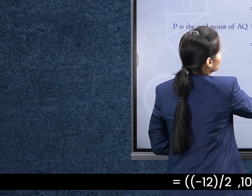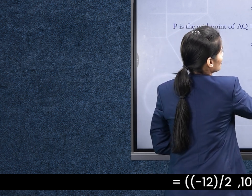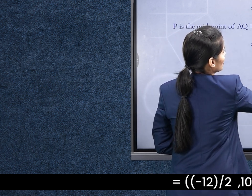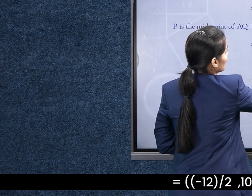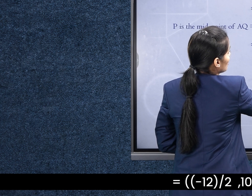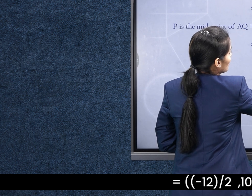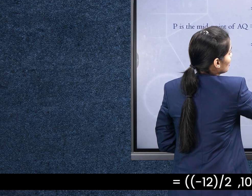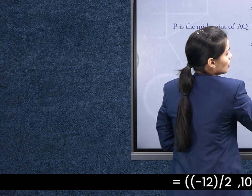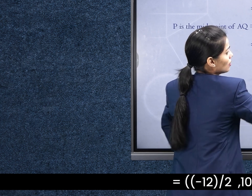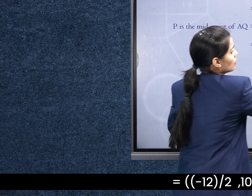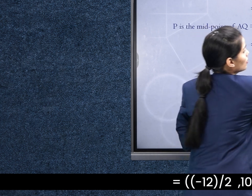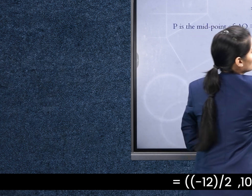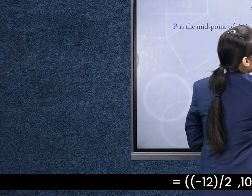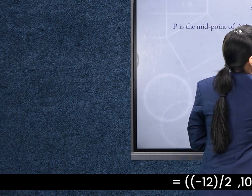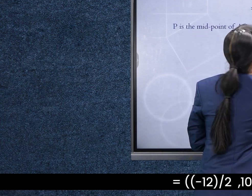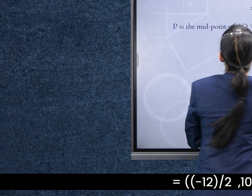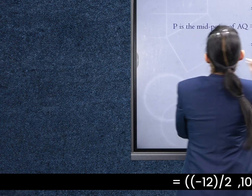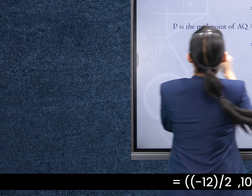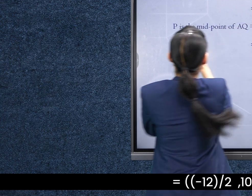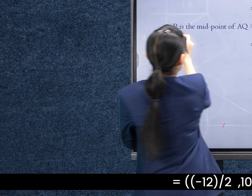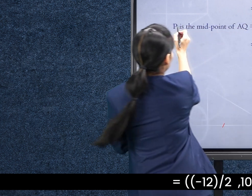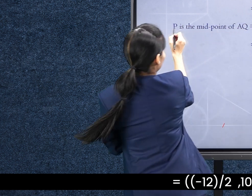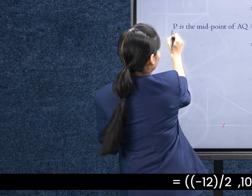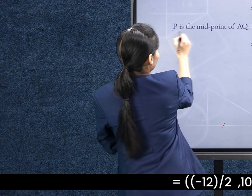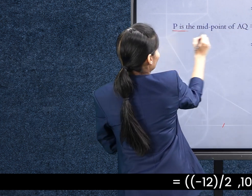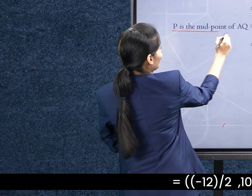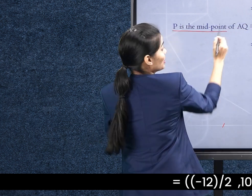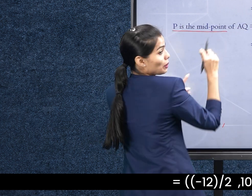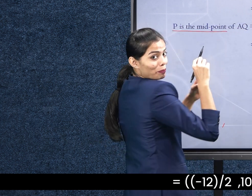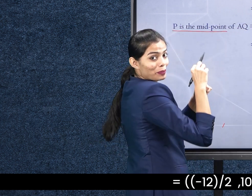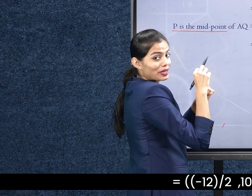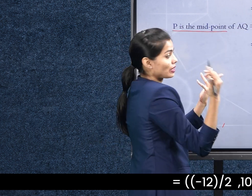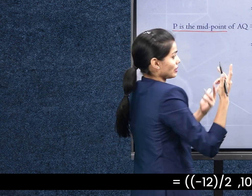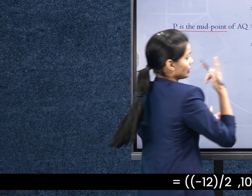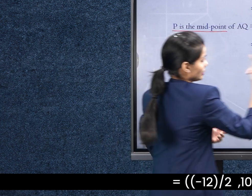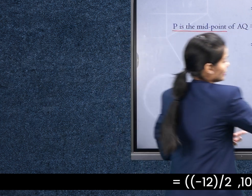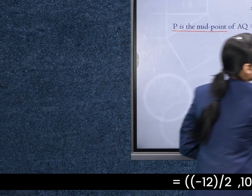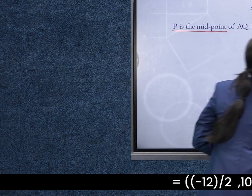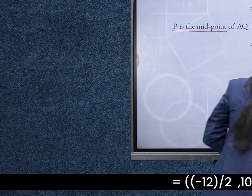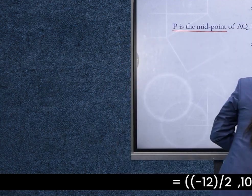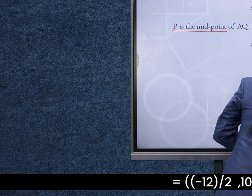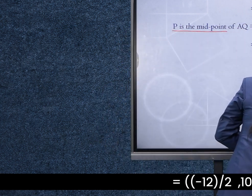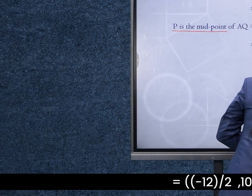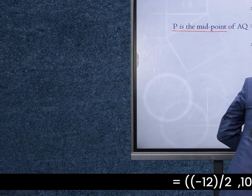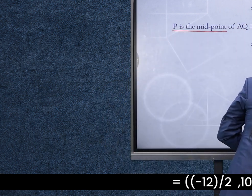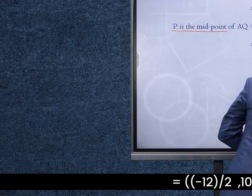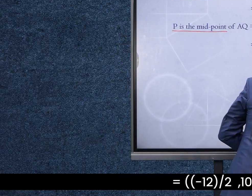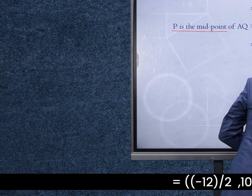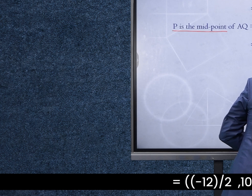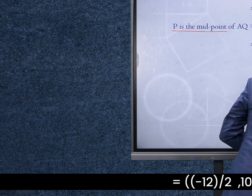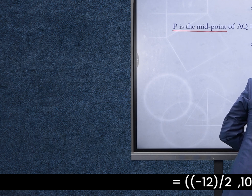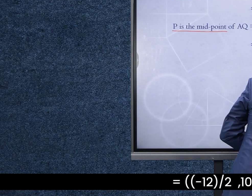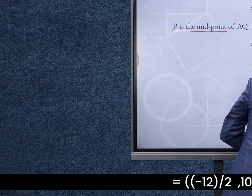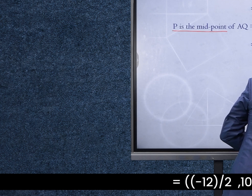= -12/2, 10/12 = -6, 5ರ